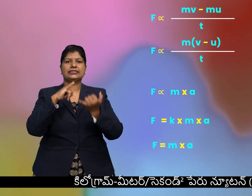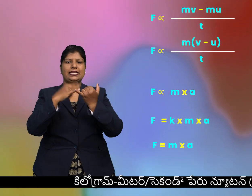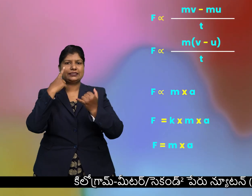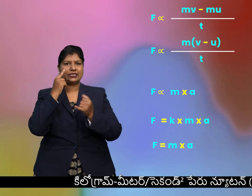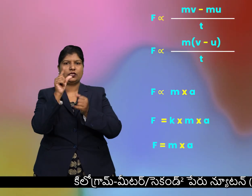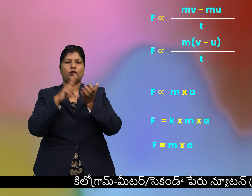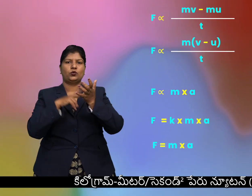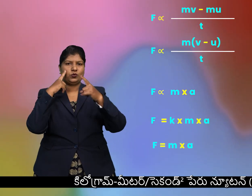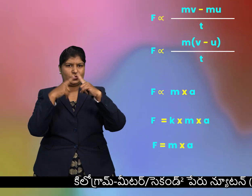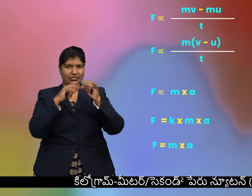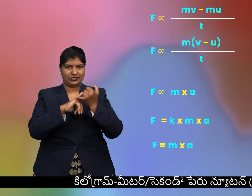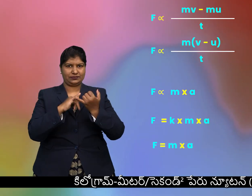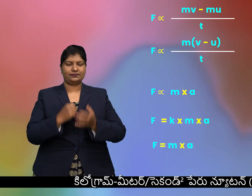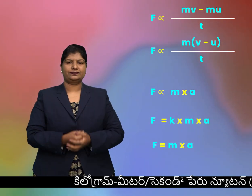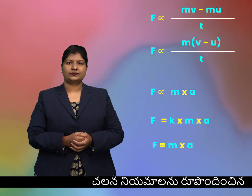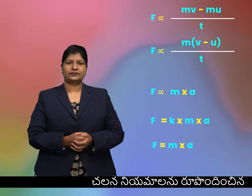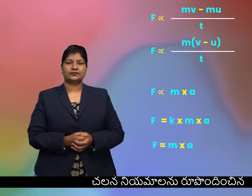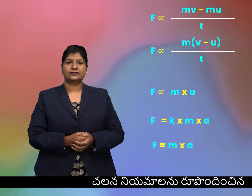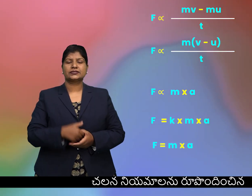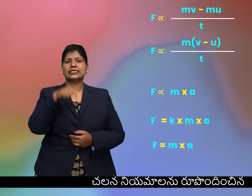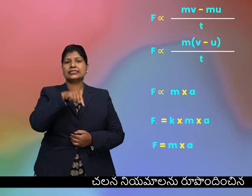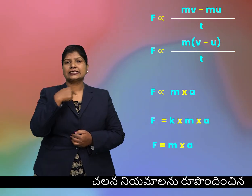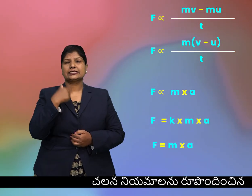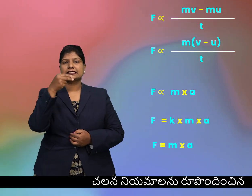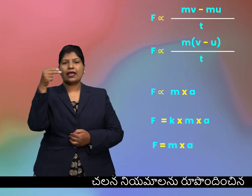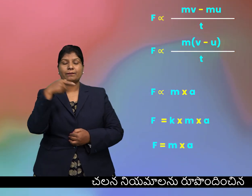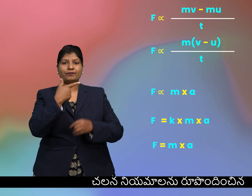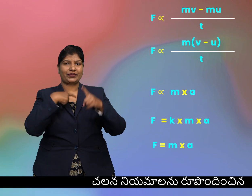పేరు న్యూటన్ ఎన్ చలన